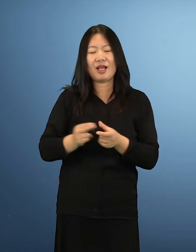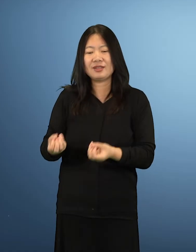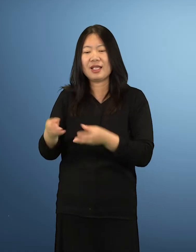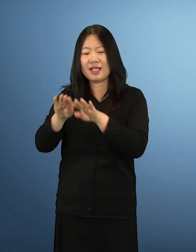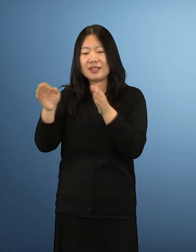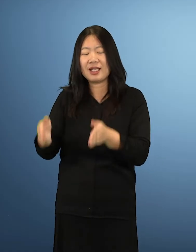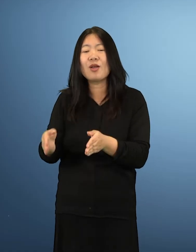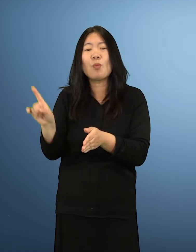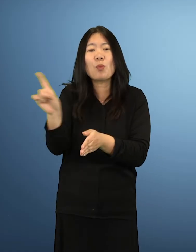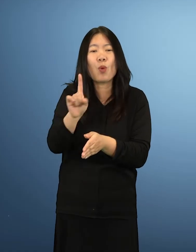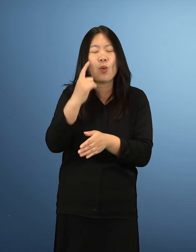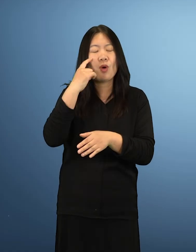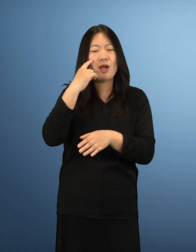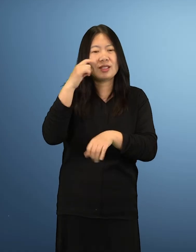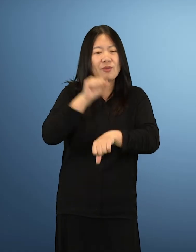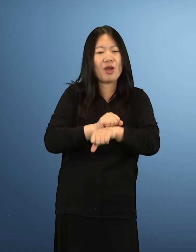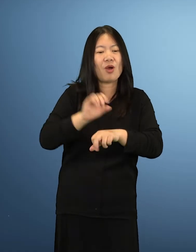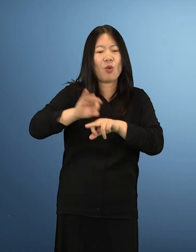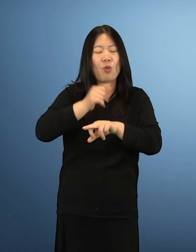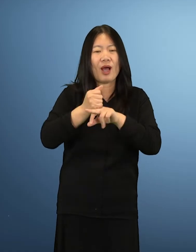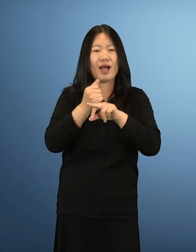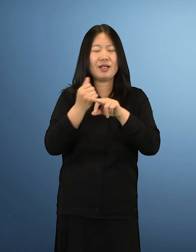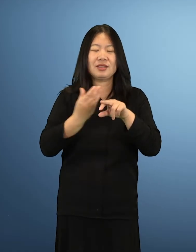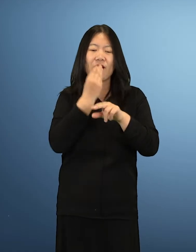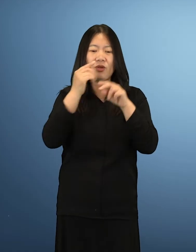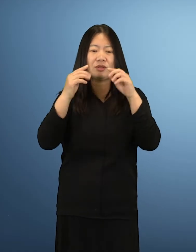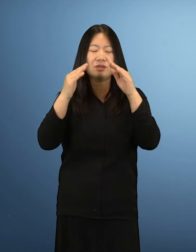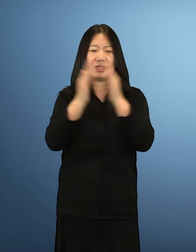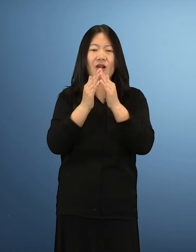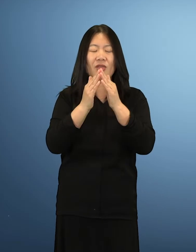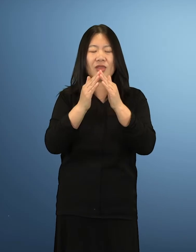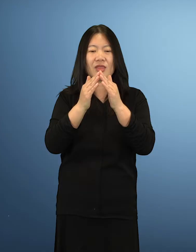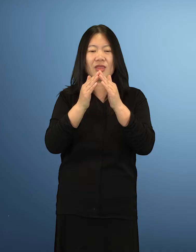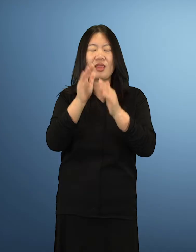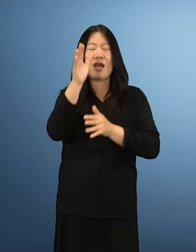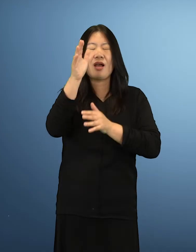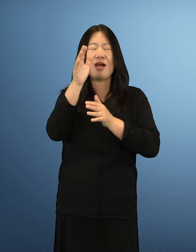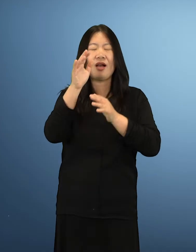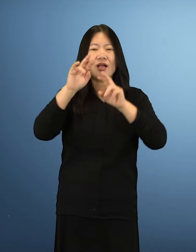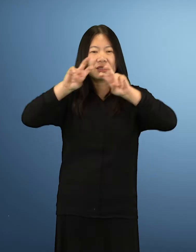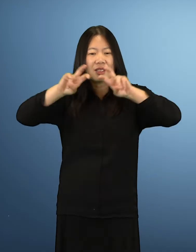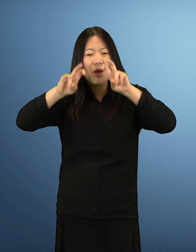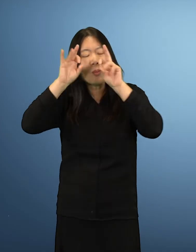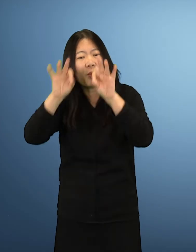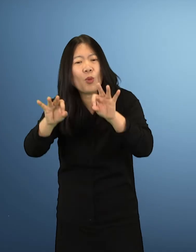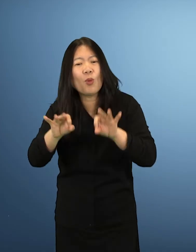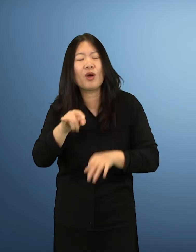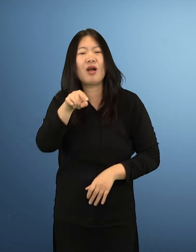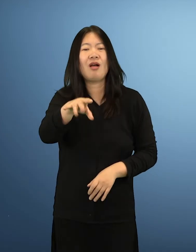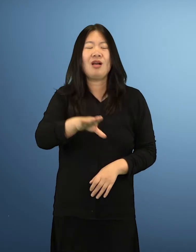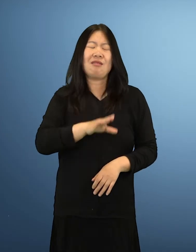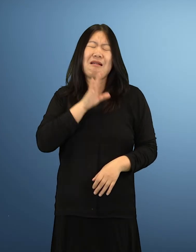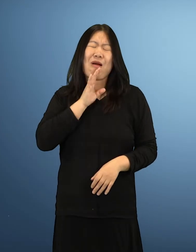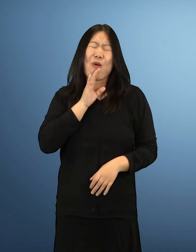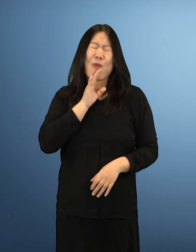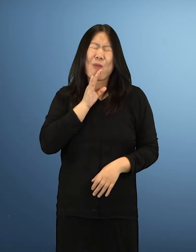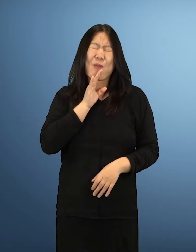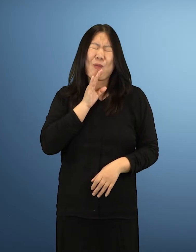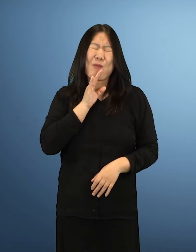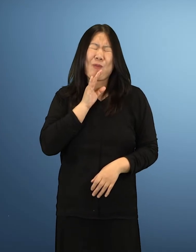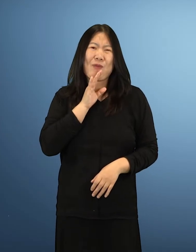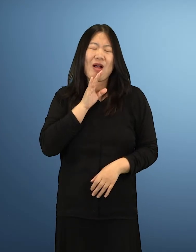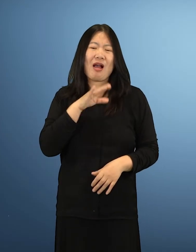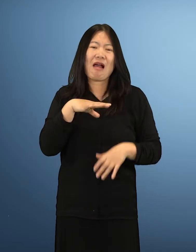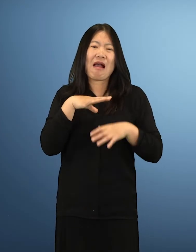사이는 솔로몬 성전을 거슬러 올라가 보면 거기서 무시무시한 우상 숭배가